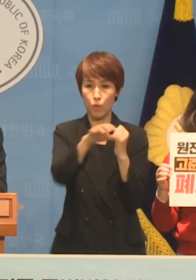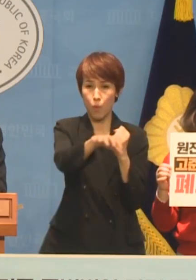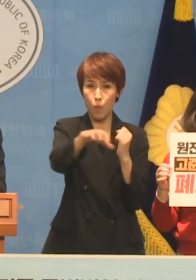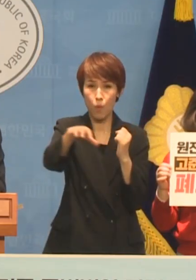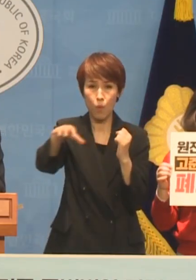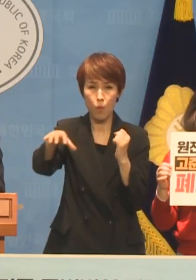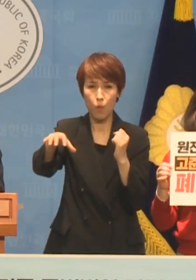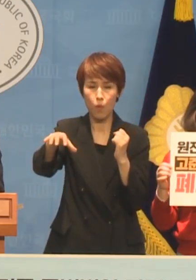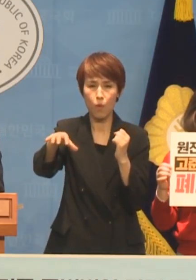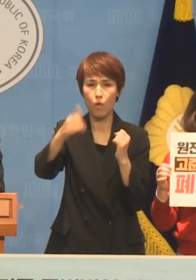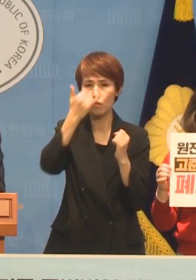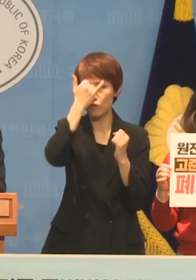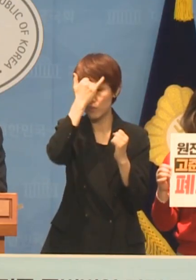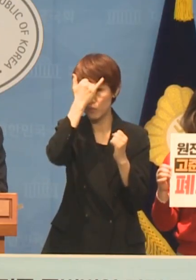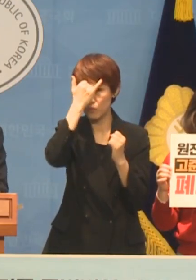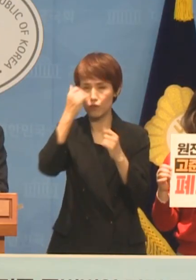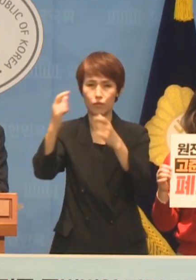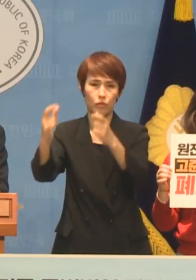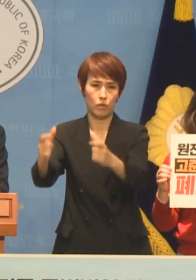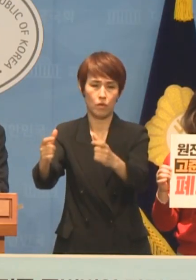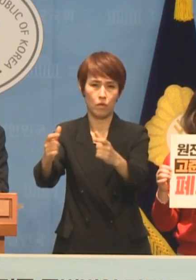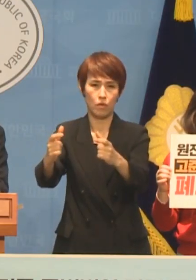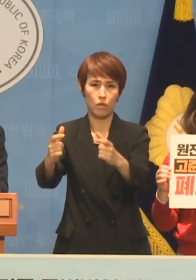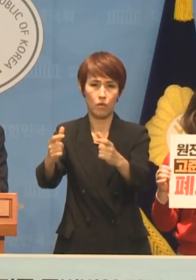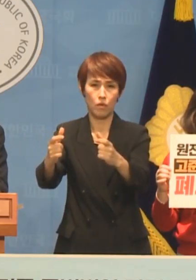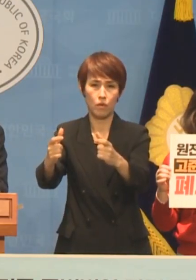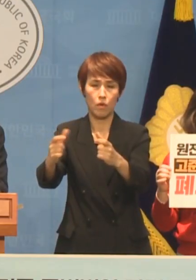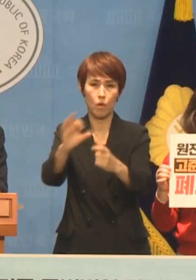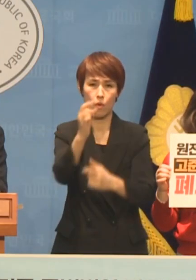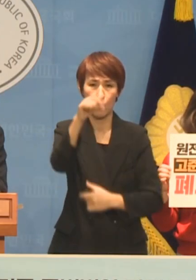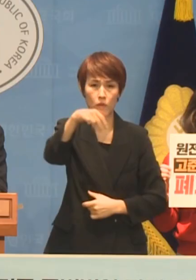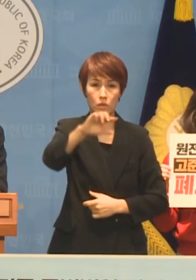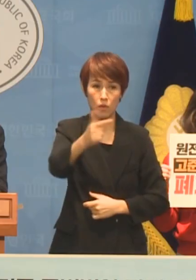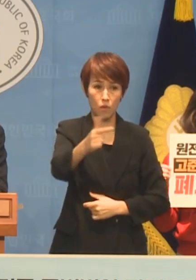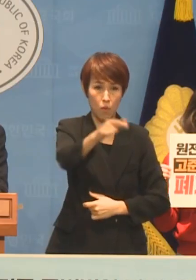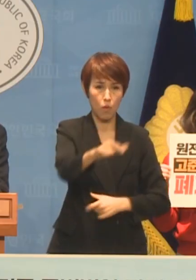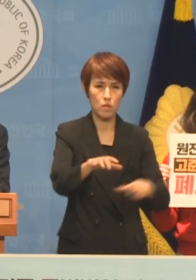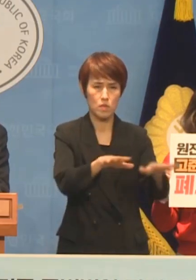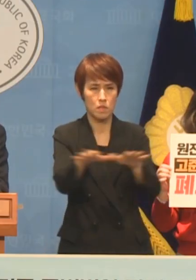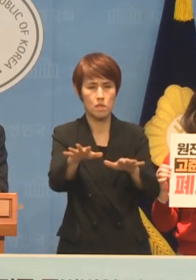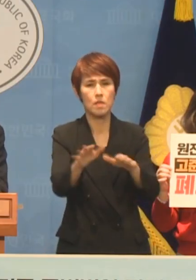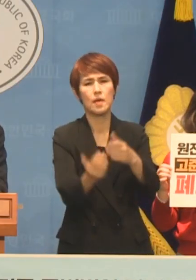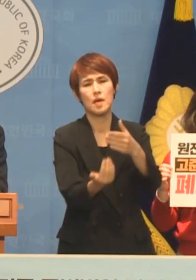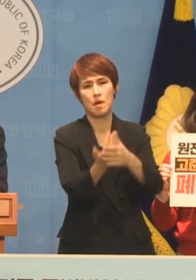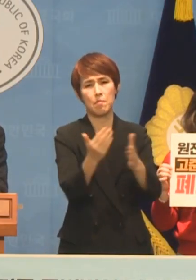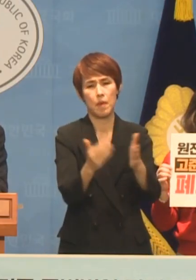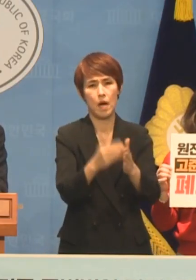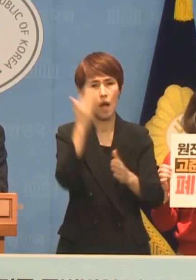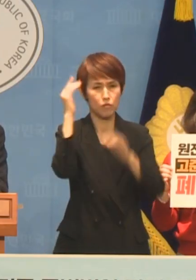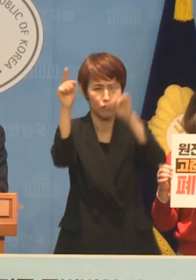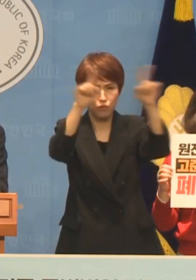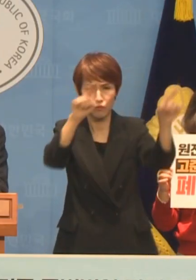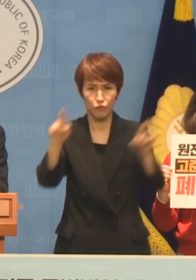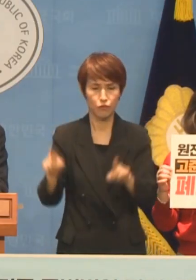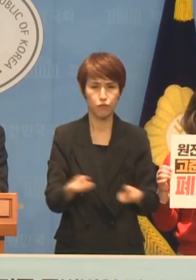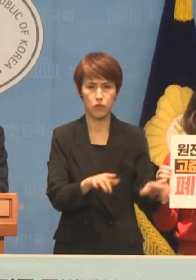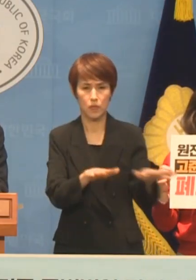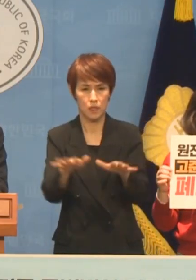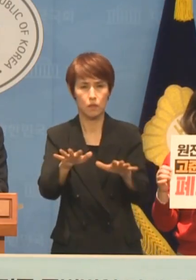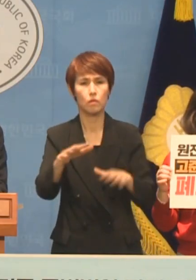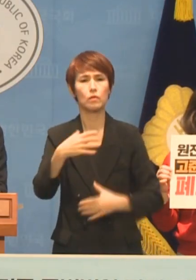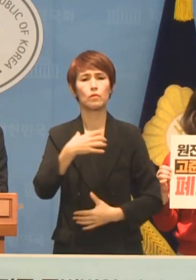물론 충주, 괴산, 옥천 등 내륙 지역에서도 발생해 한반도 전체가 지진 위험